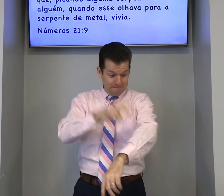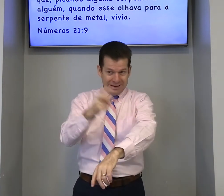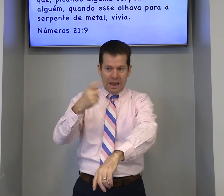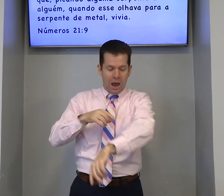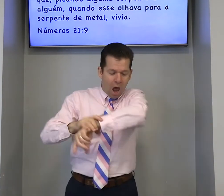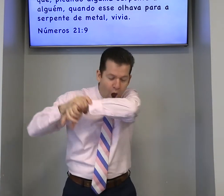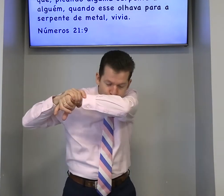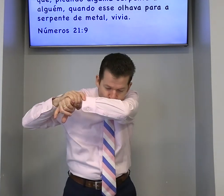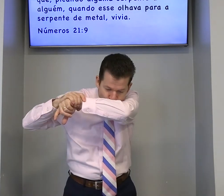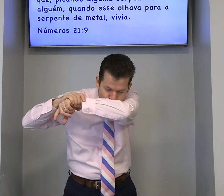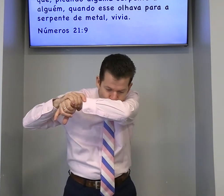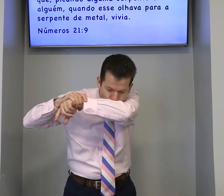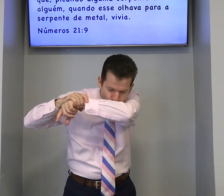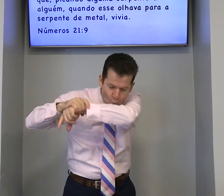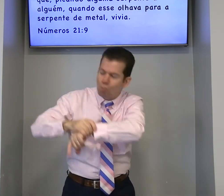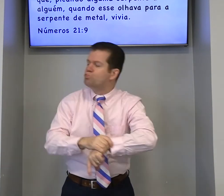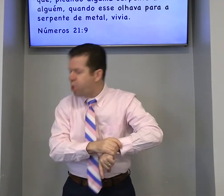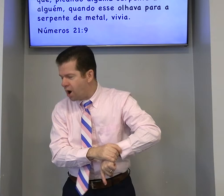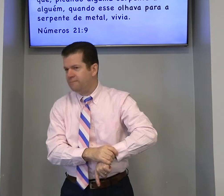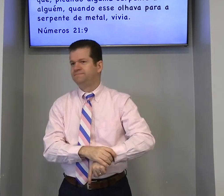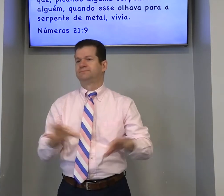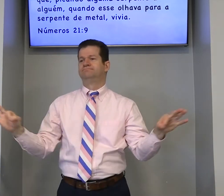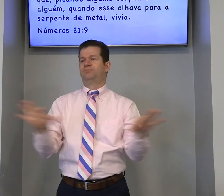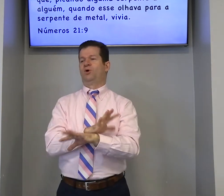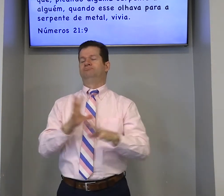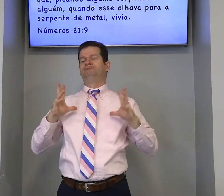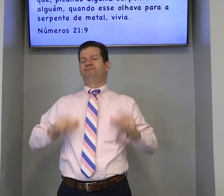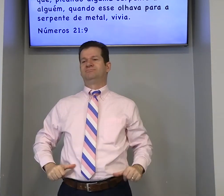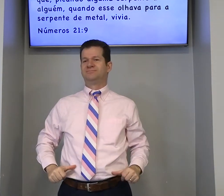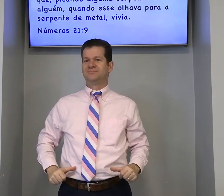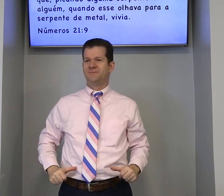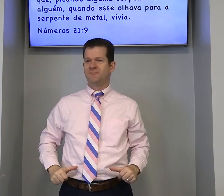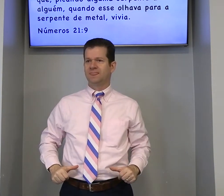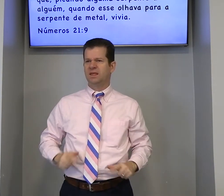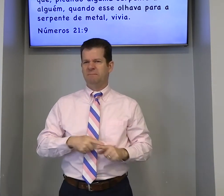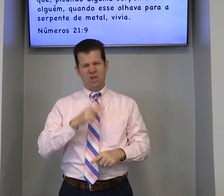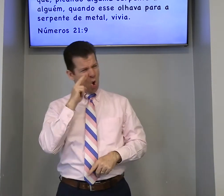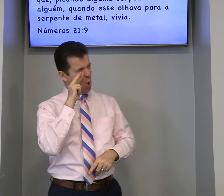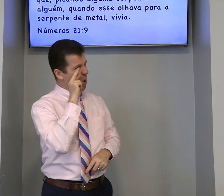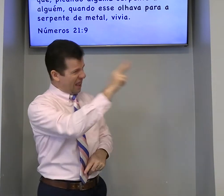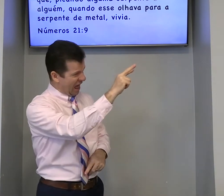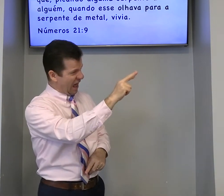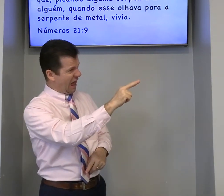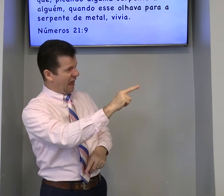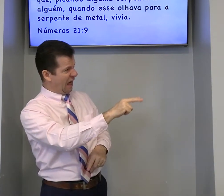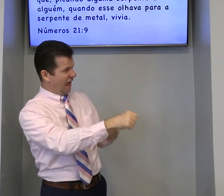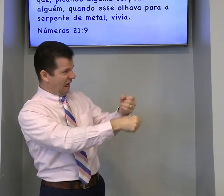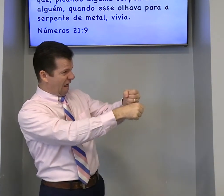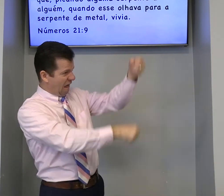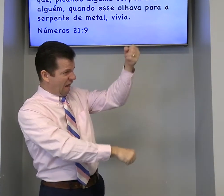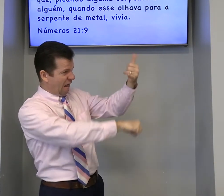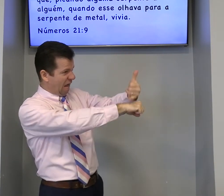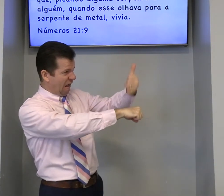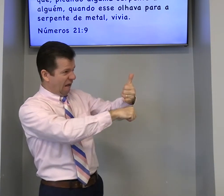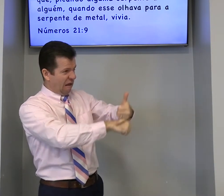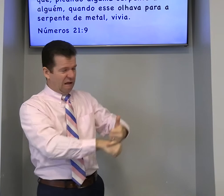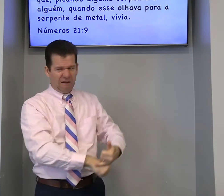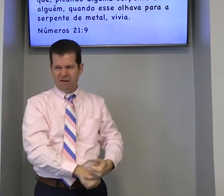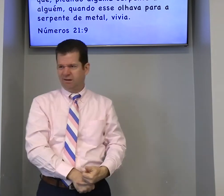inventar solução própria, ou vai chupar o veneno, pronto. Mas olhar para essa serpente na